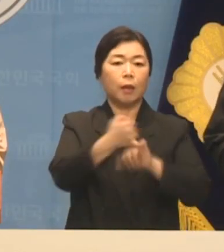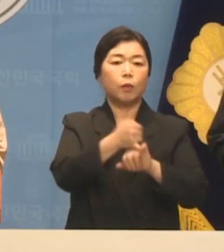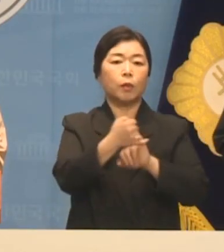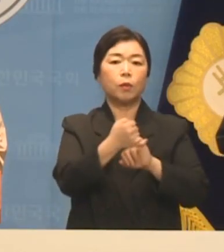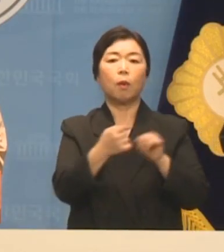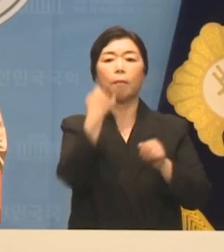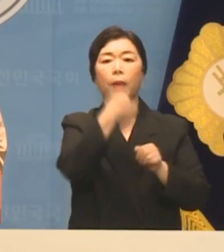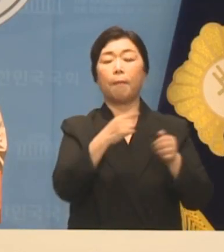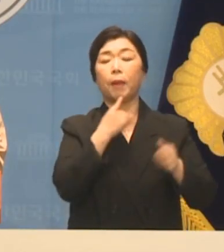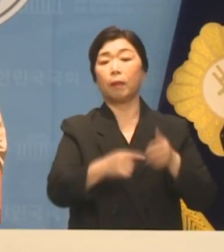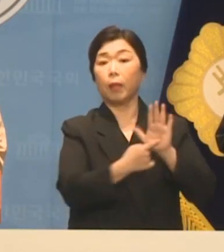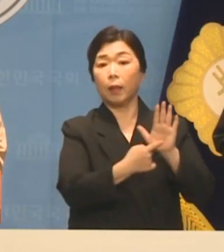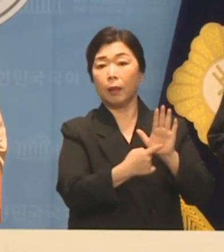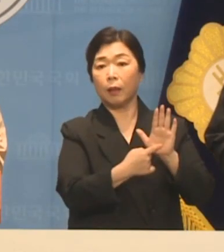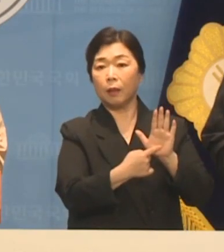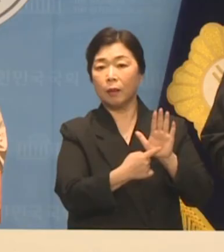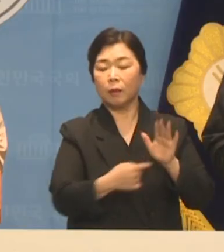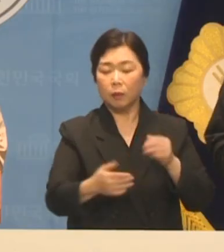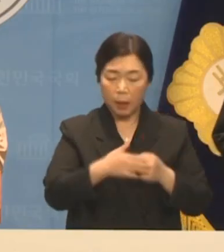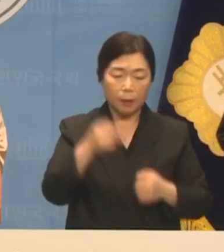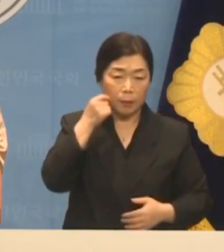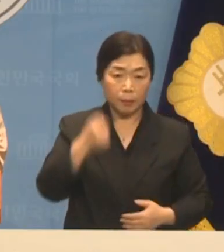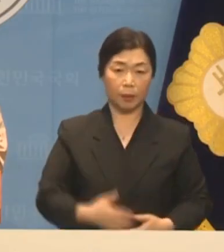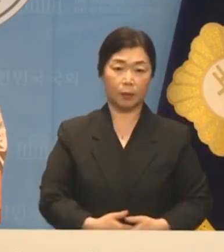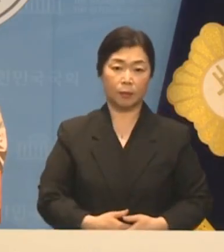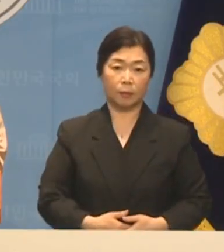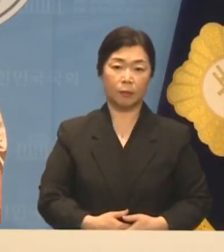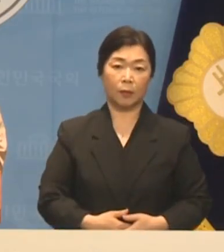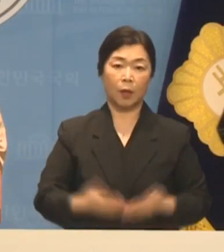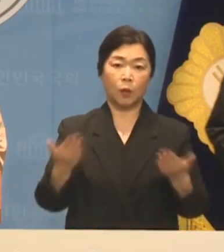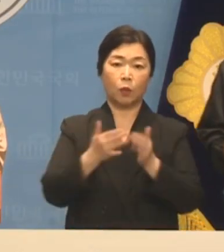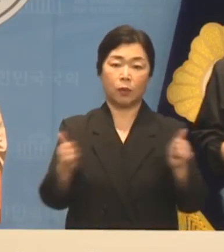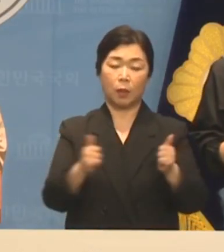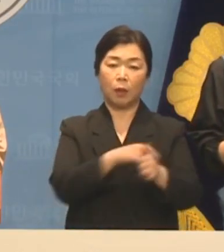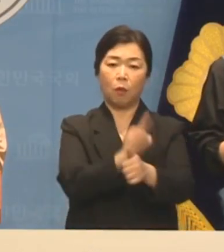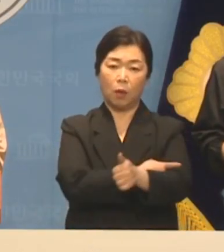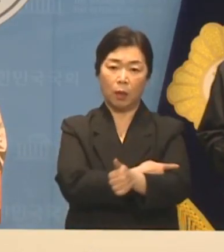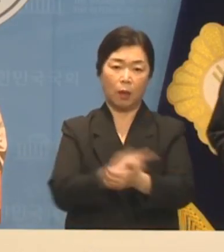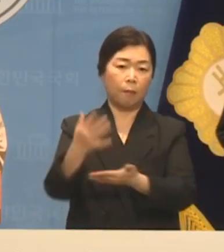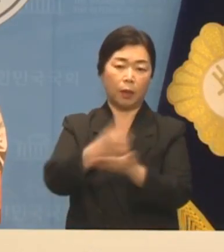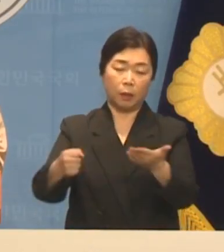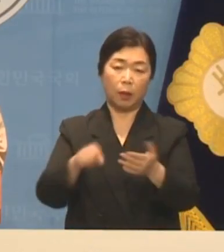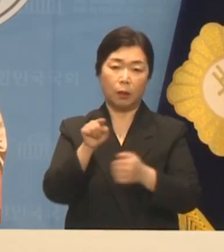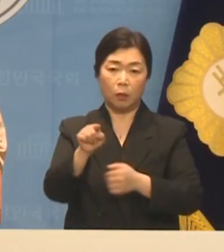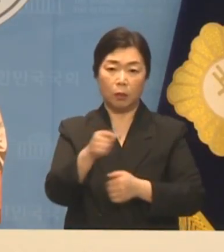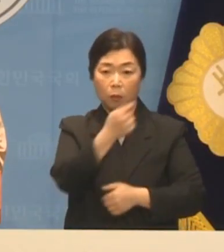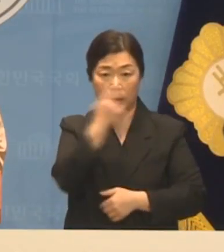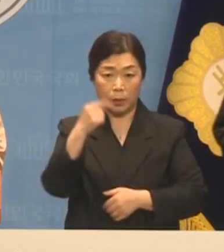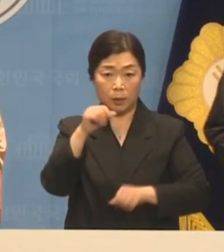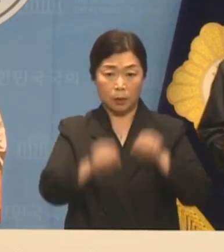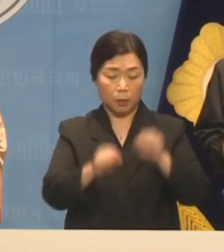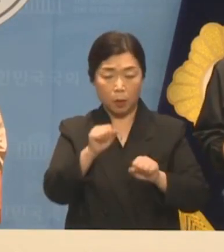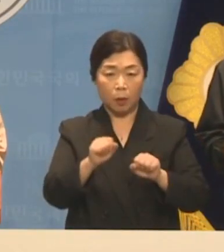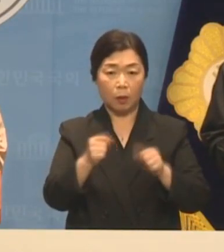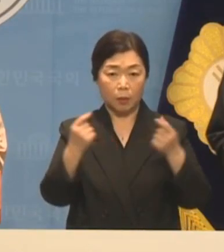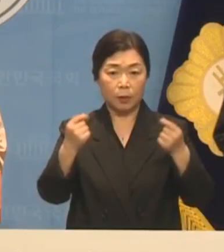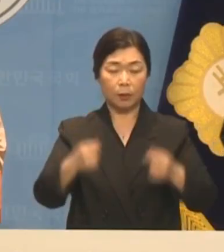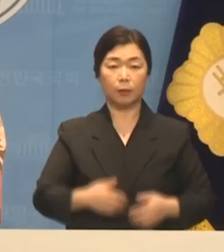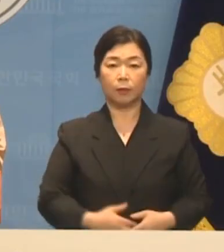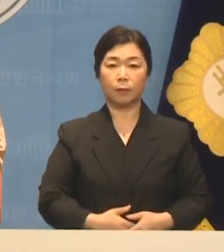클렌징 사유에 포함시켜 택배 노동자들의 노동 상권을 박탈하고 있음을 보여주는 명백한